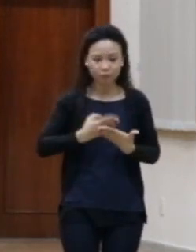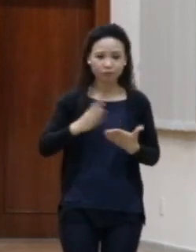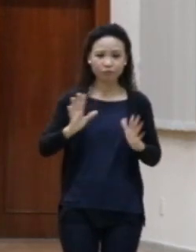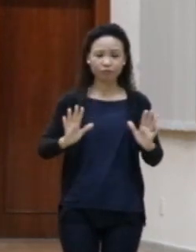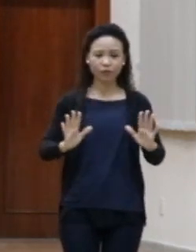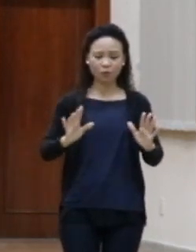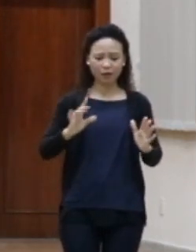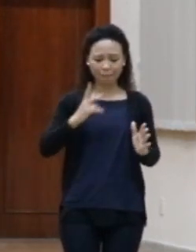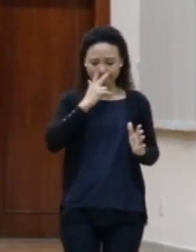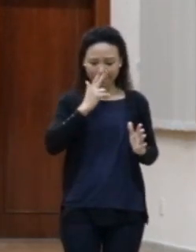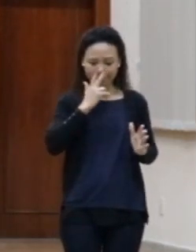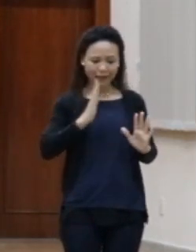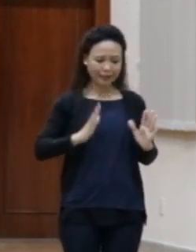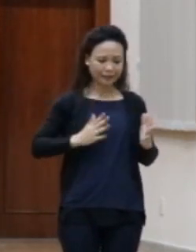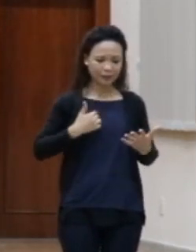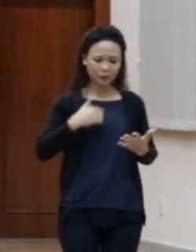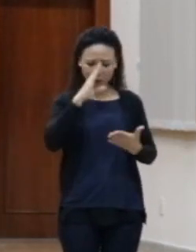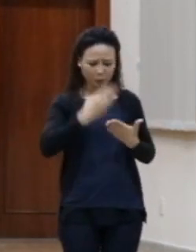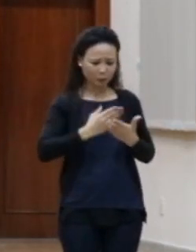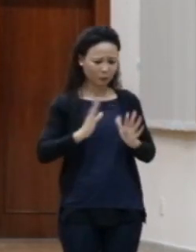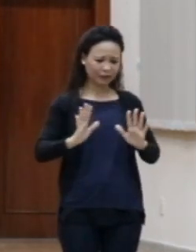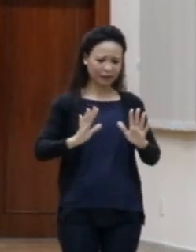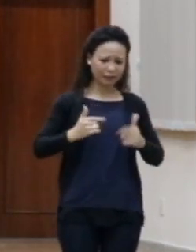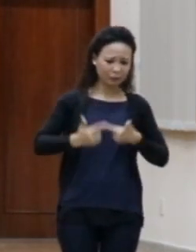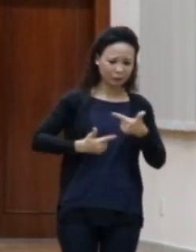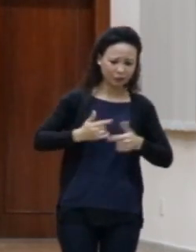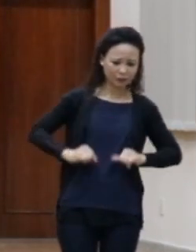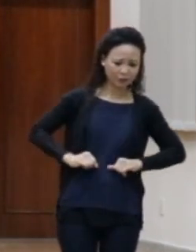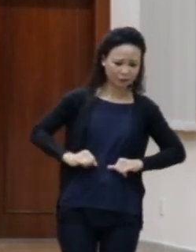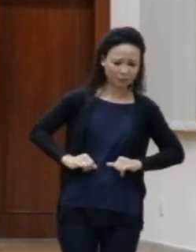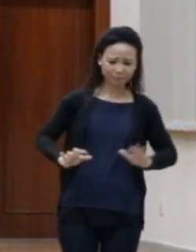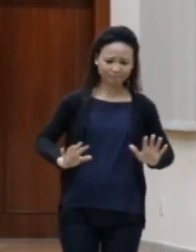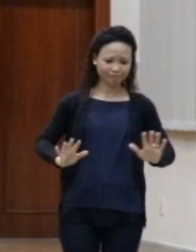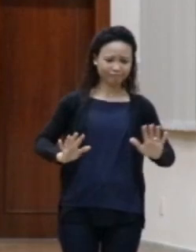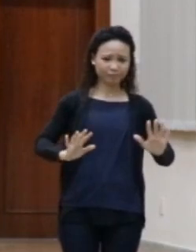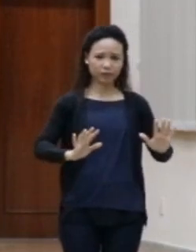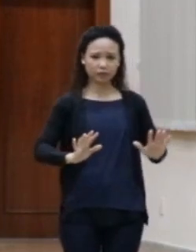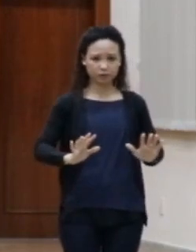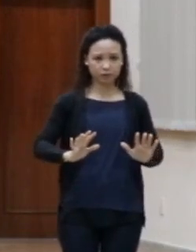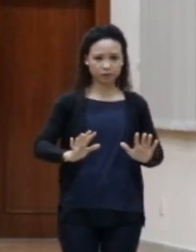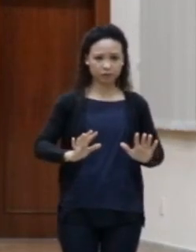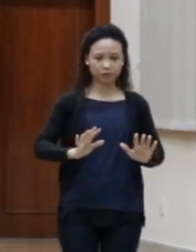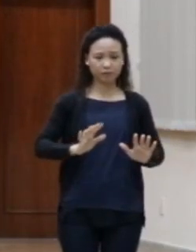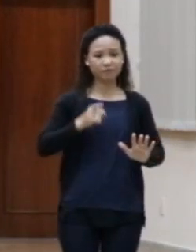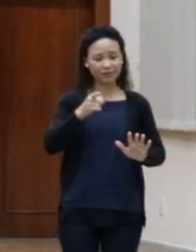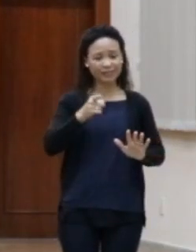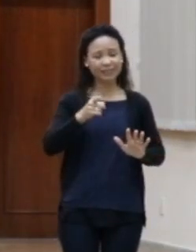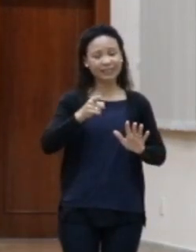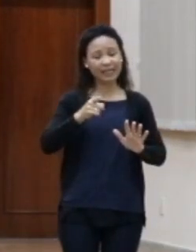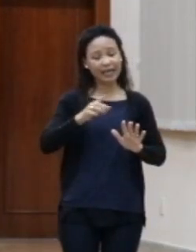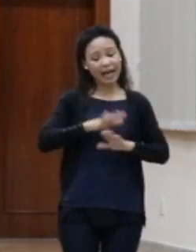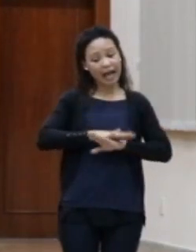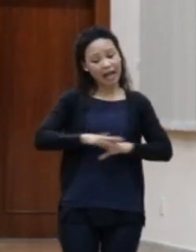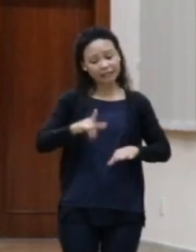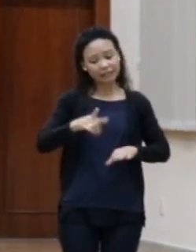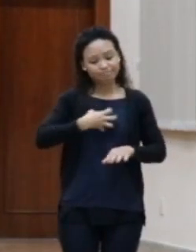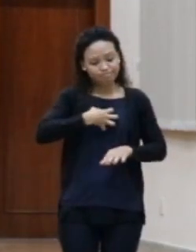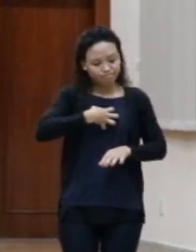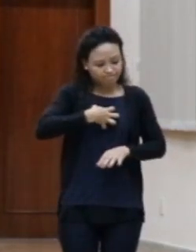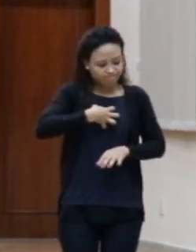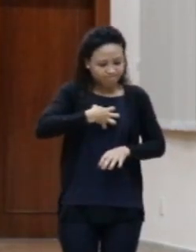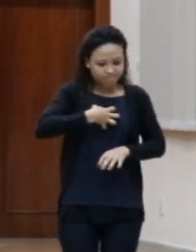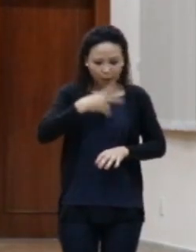as dificuldades, para as enfermidades, essa palavra para você vai ser revoltante. Vai ser difícil